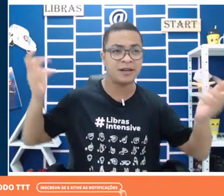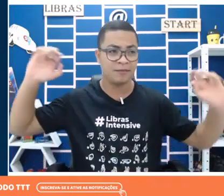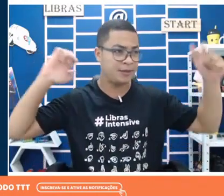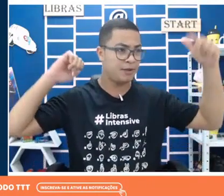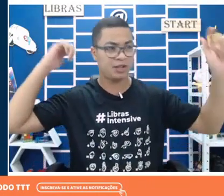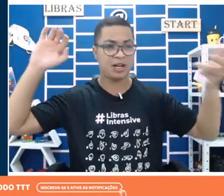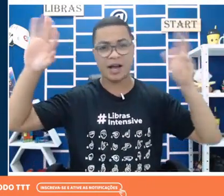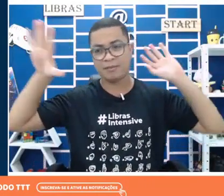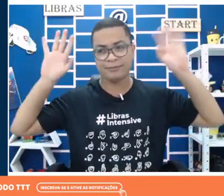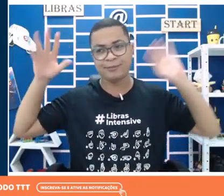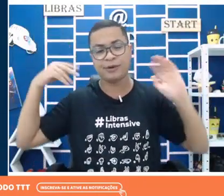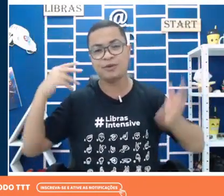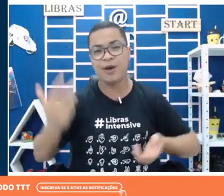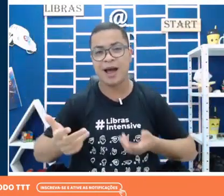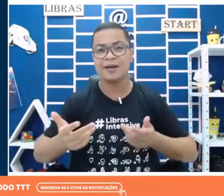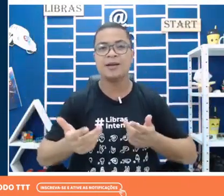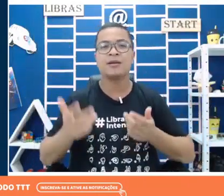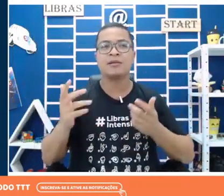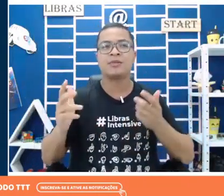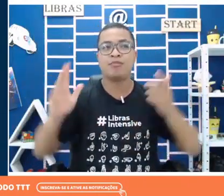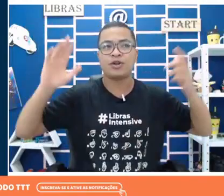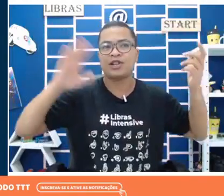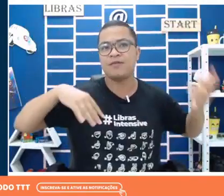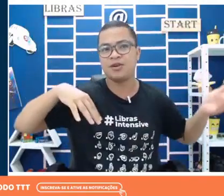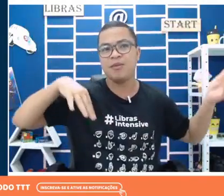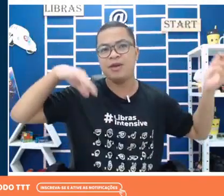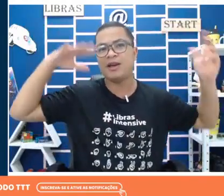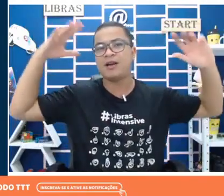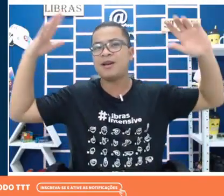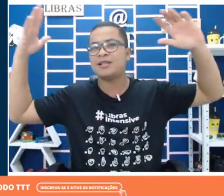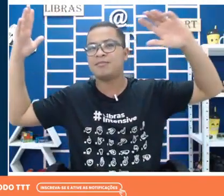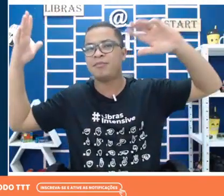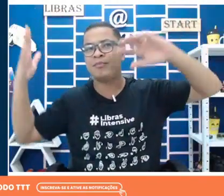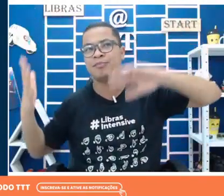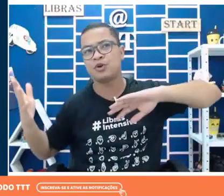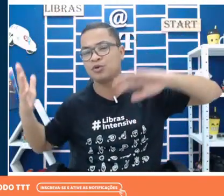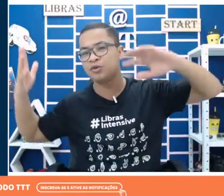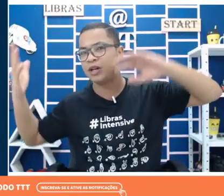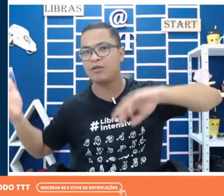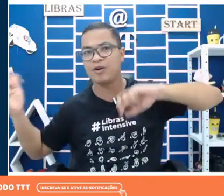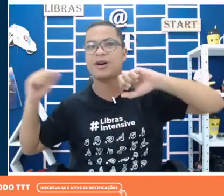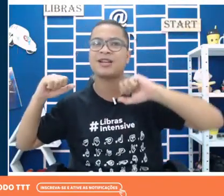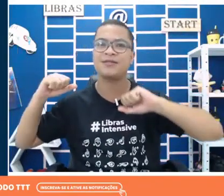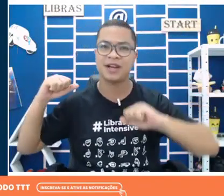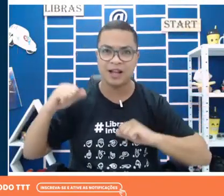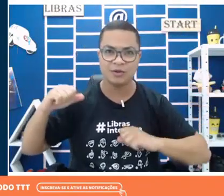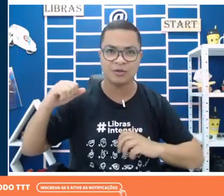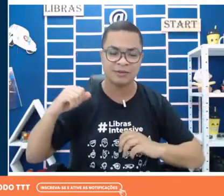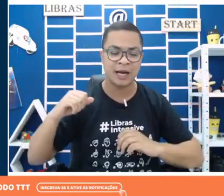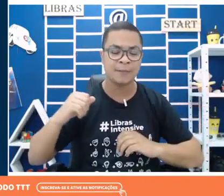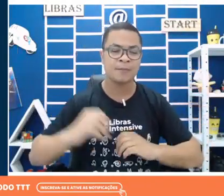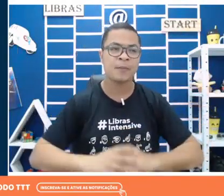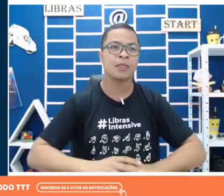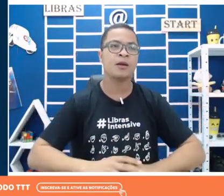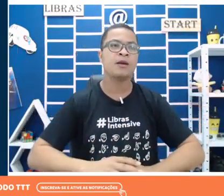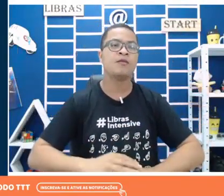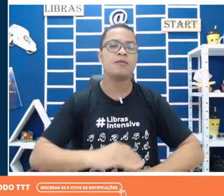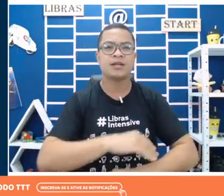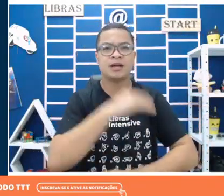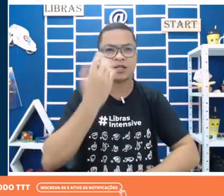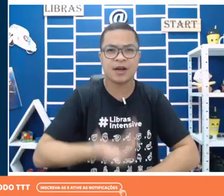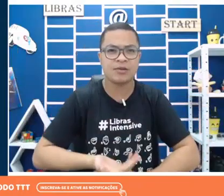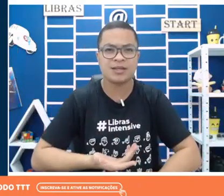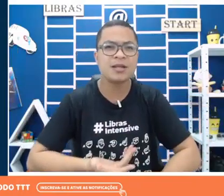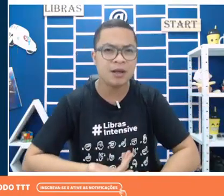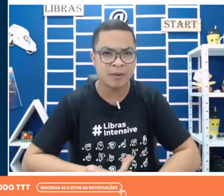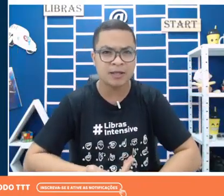Se você começar a se mexer lá muito no ar, você pode estar fazendo uma mímica, mas para os surdos aquilo não é um classificador, tá? Vamos